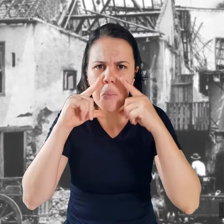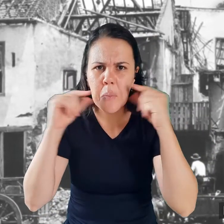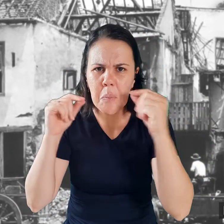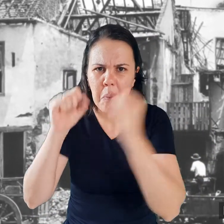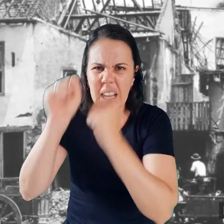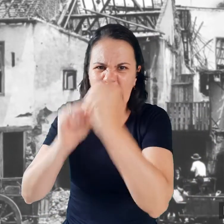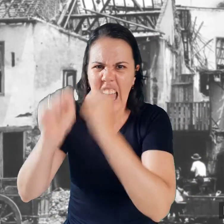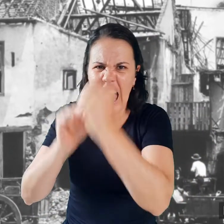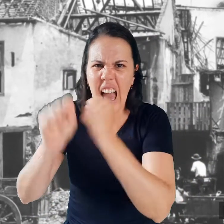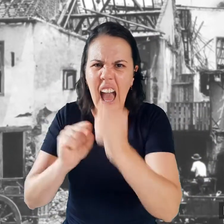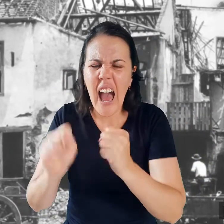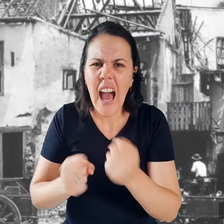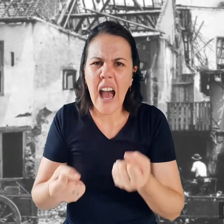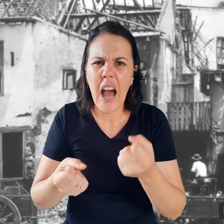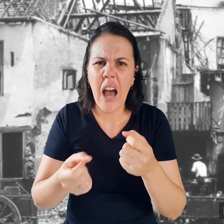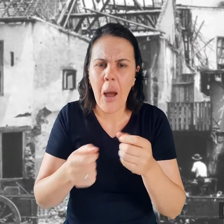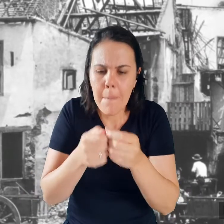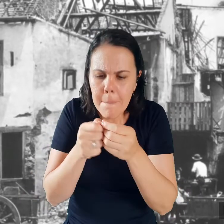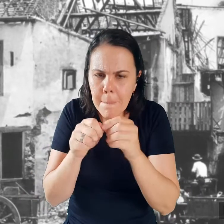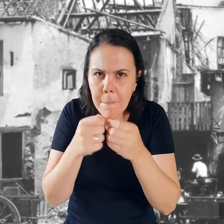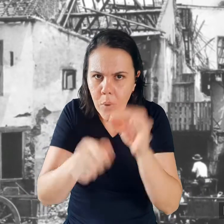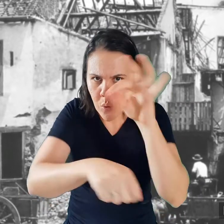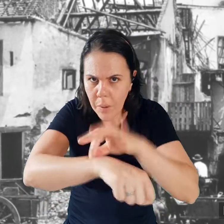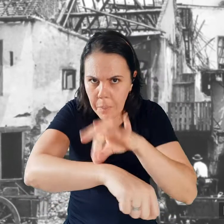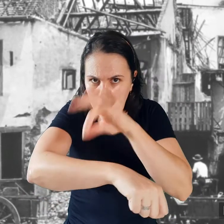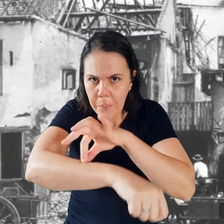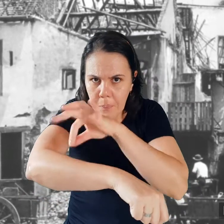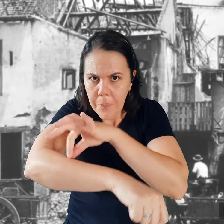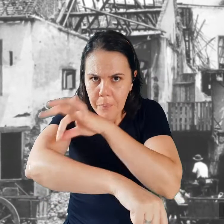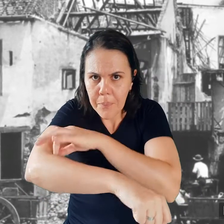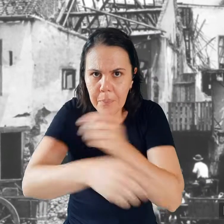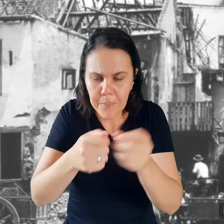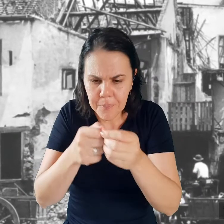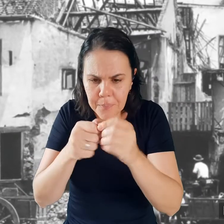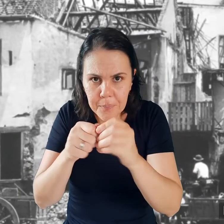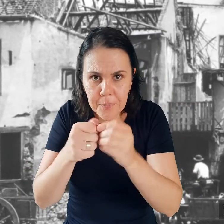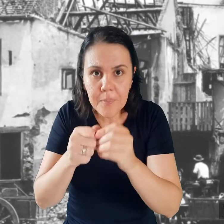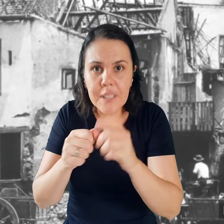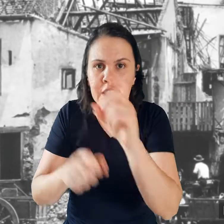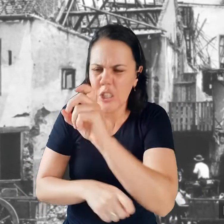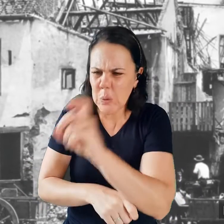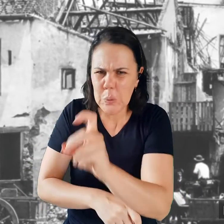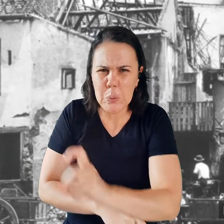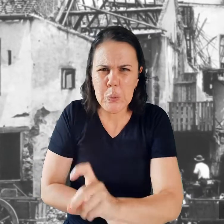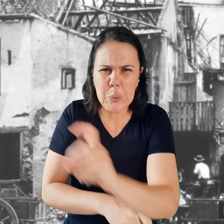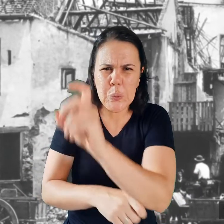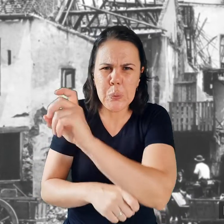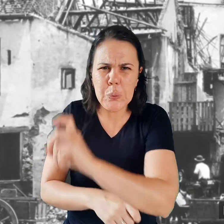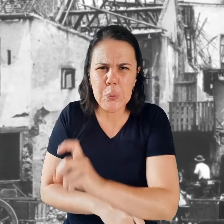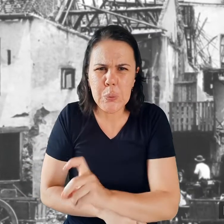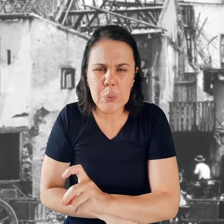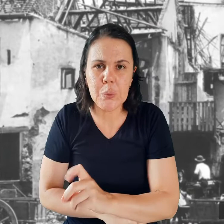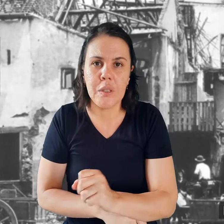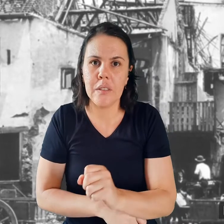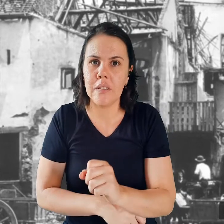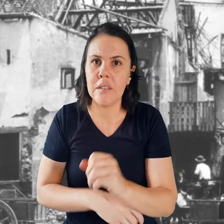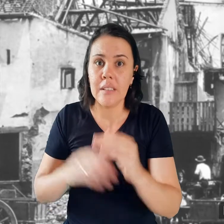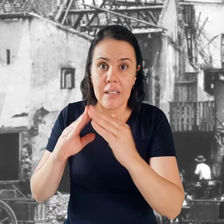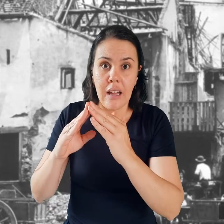dedetizava para matar as pulgas e os ratos, dedetizavam tudo. E os donos da casa